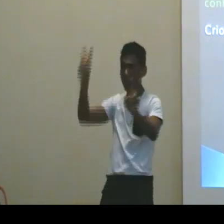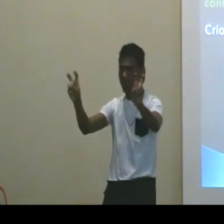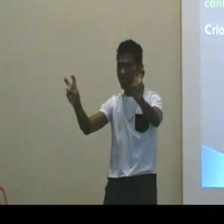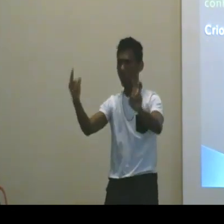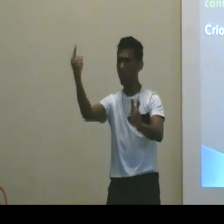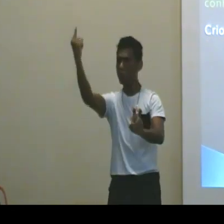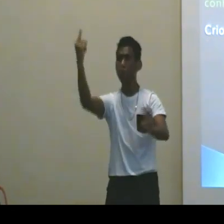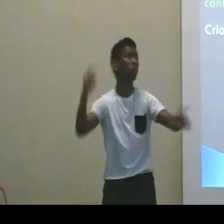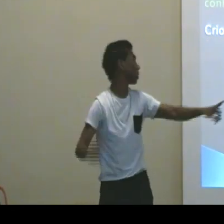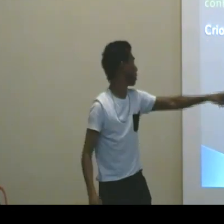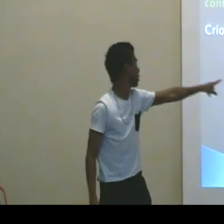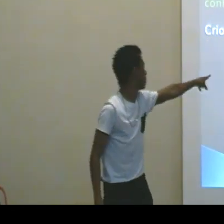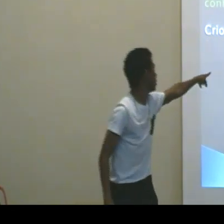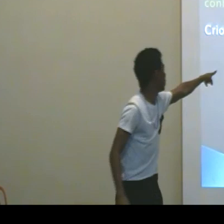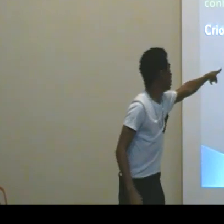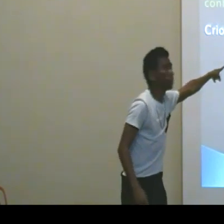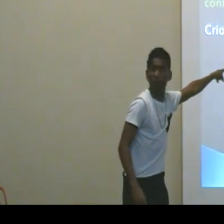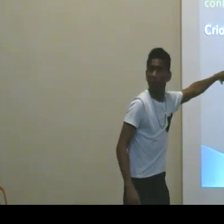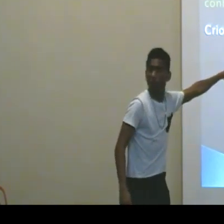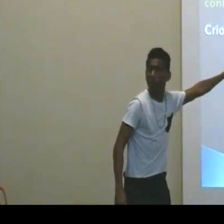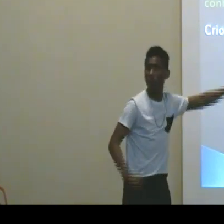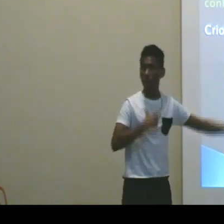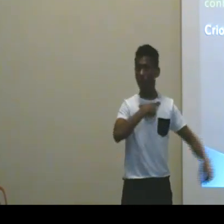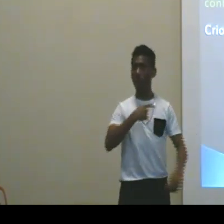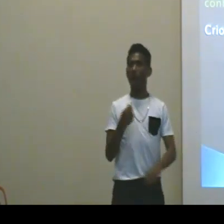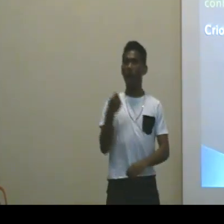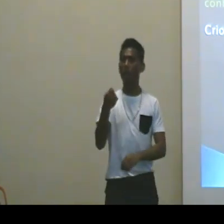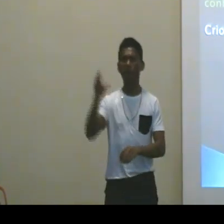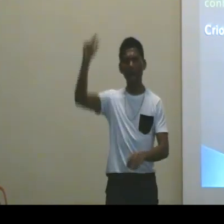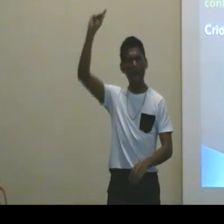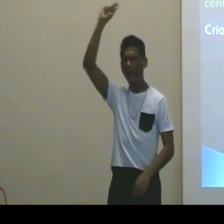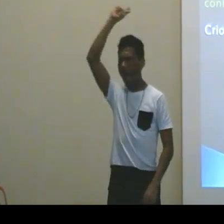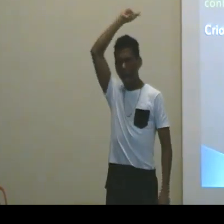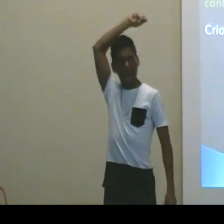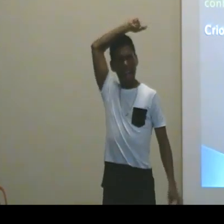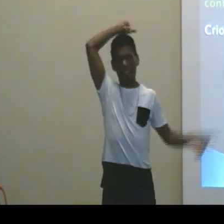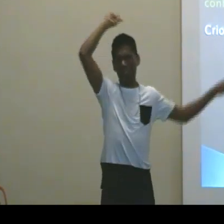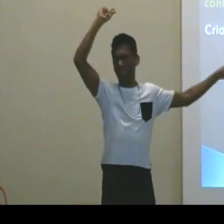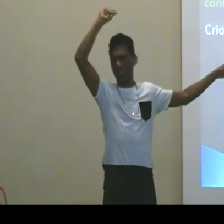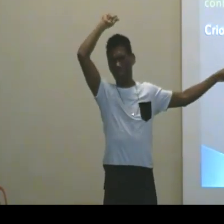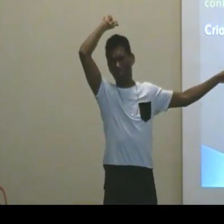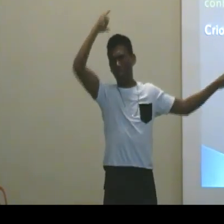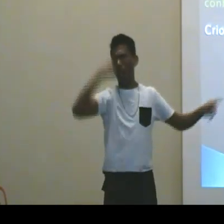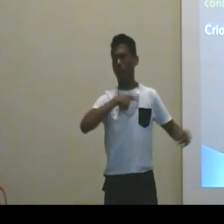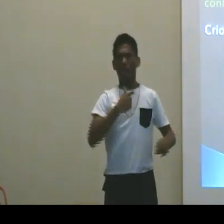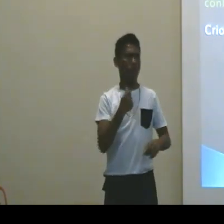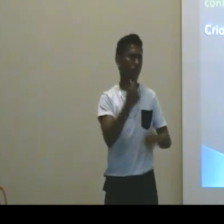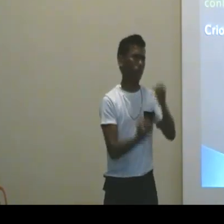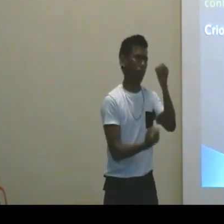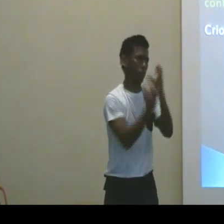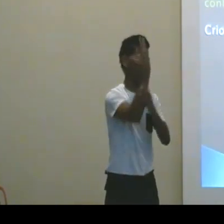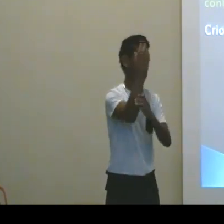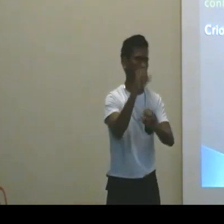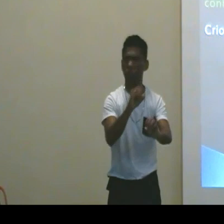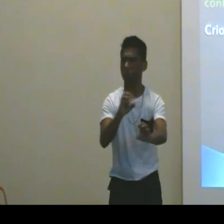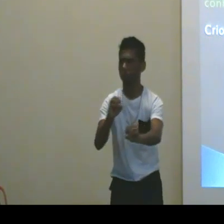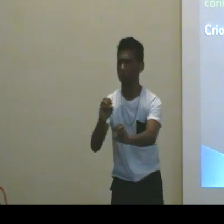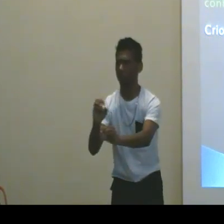é ensinada com a língua de sinais. O Lepé criou os sinais metódicos como